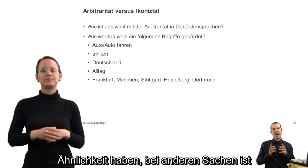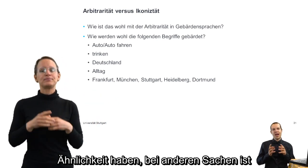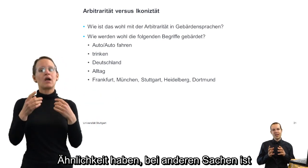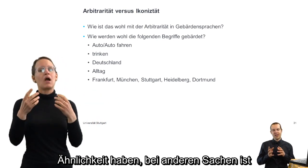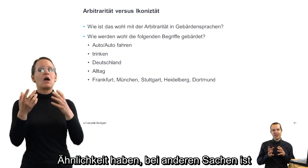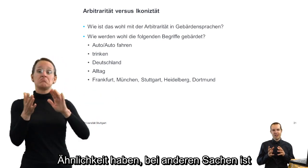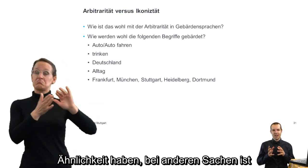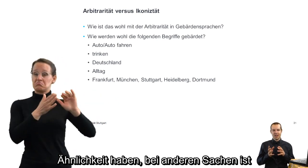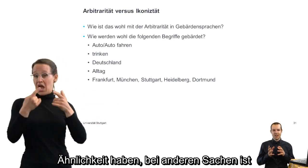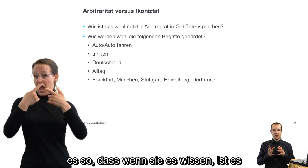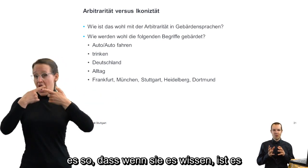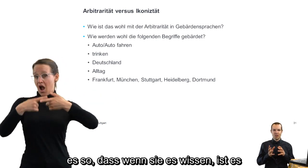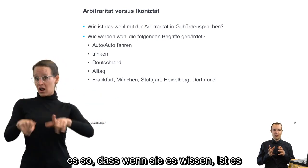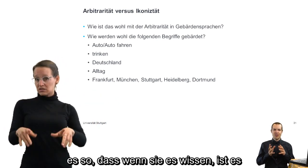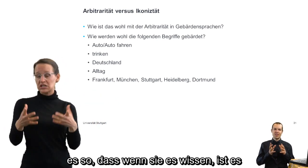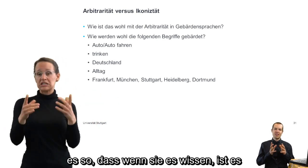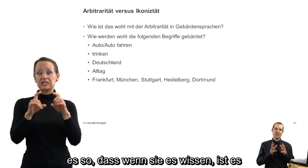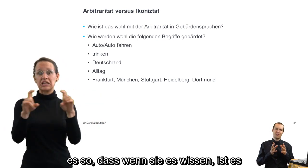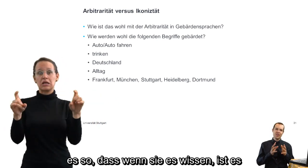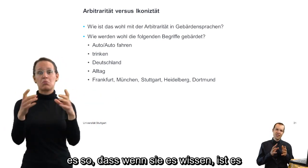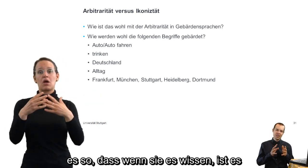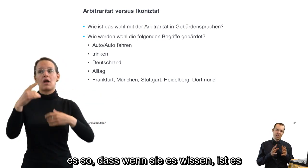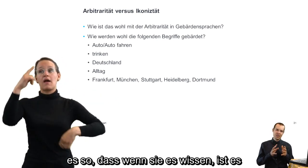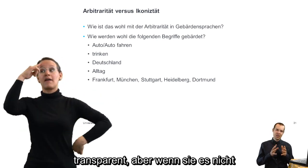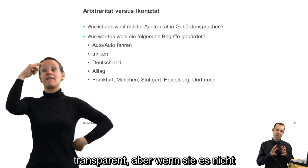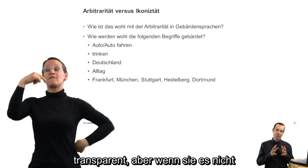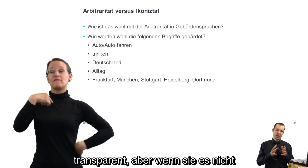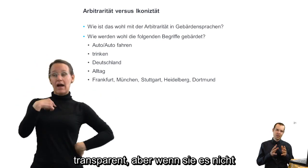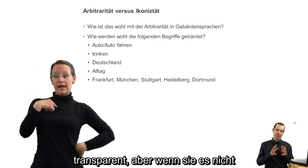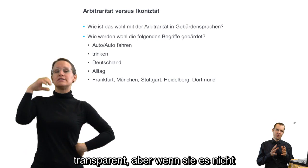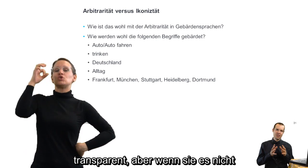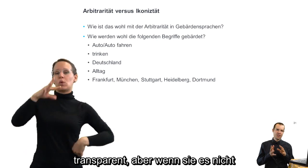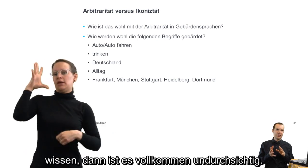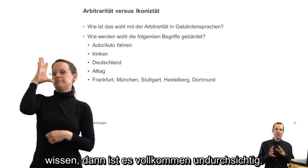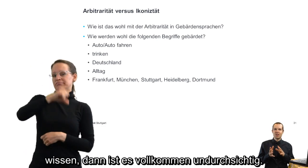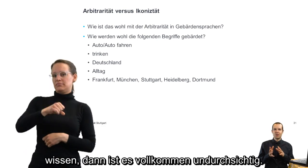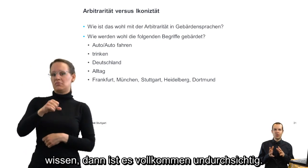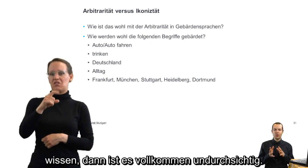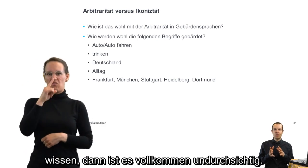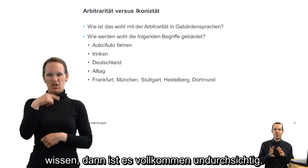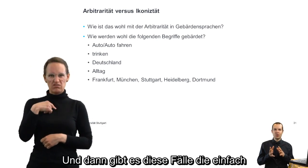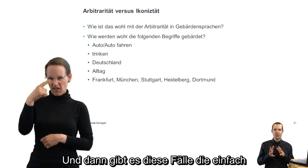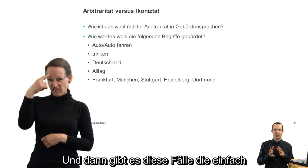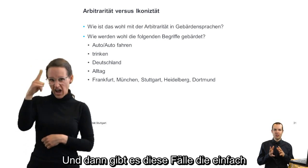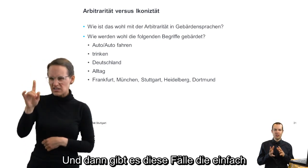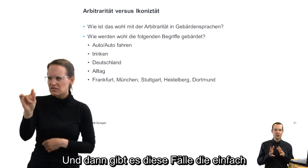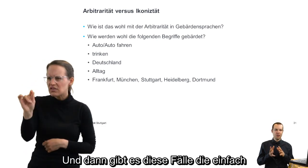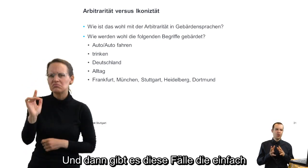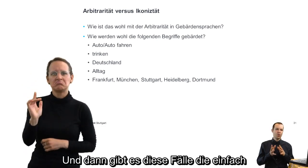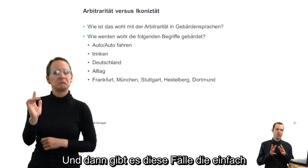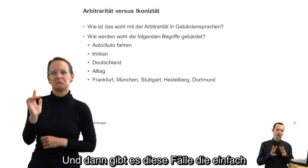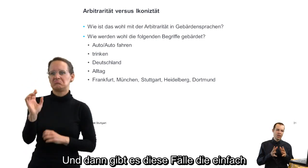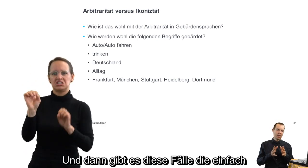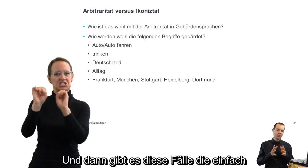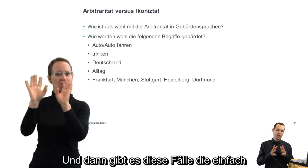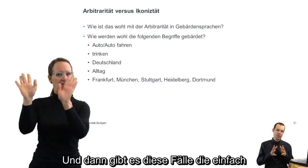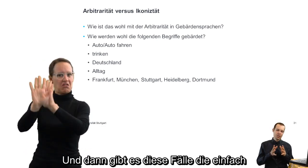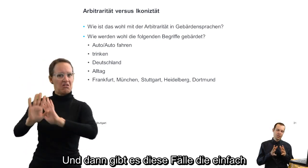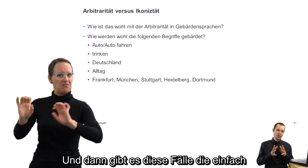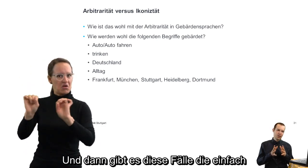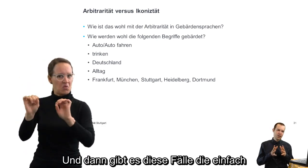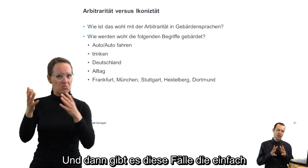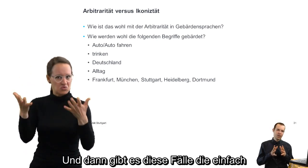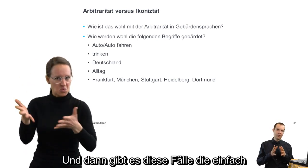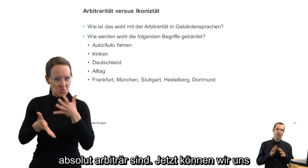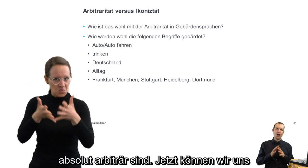Bei anderen Sachen ist es so, dass wenn sie es wissen, ist es transparent. Aber wenn sie es nicht wissen, ist es vollkommen undurchsichtig. Und dann gibt es